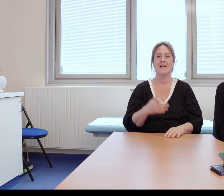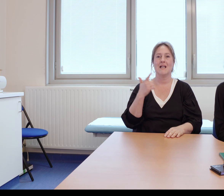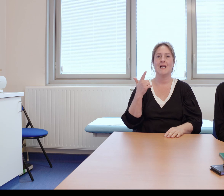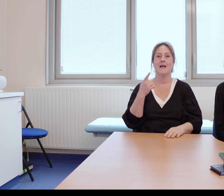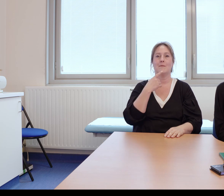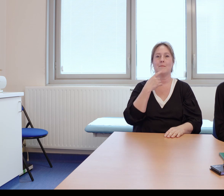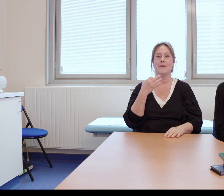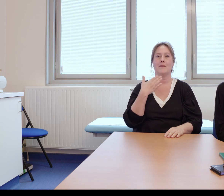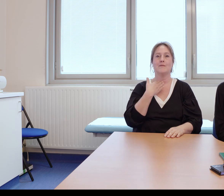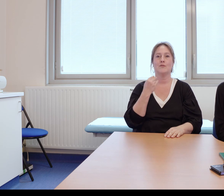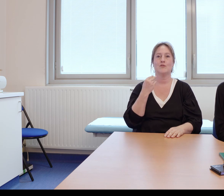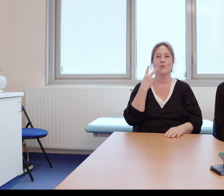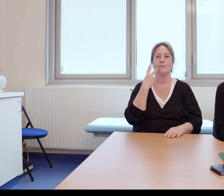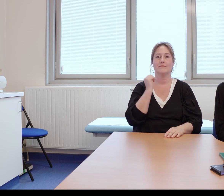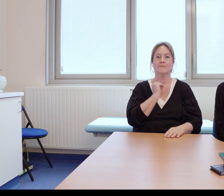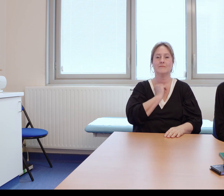La perfusion.